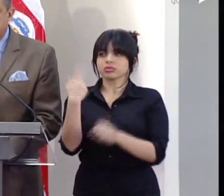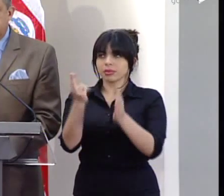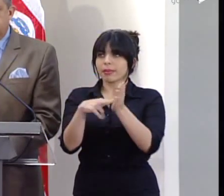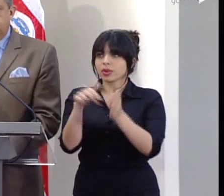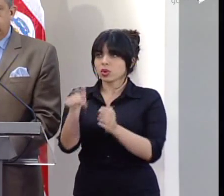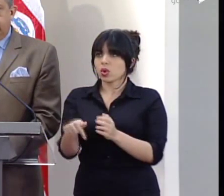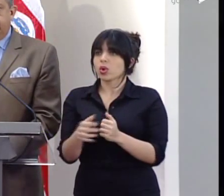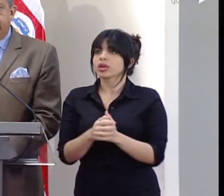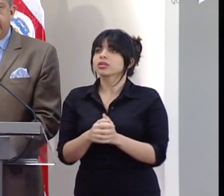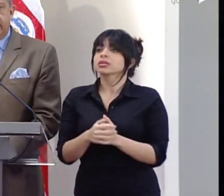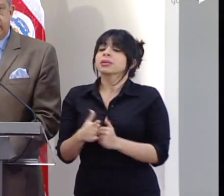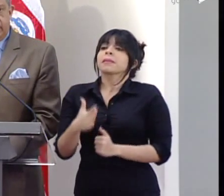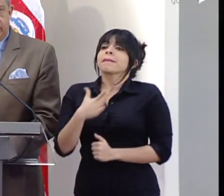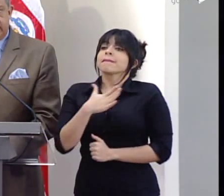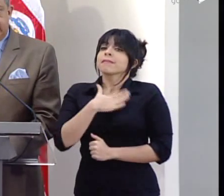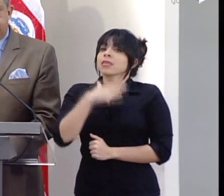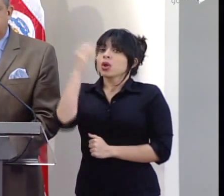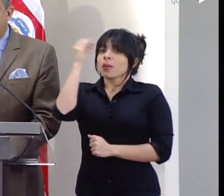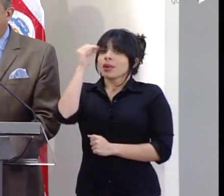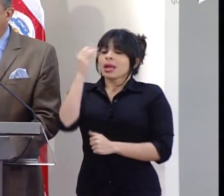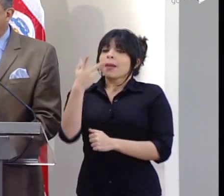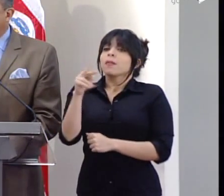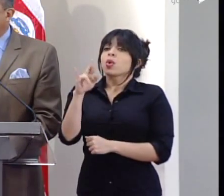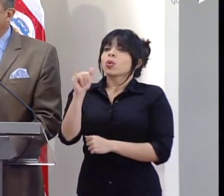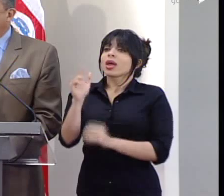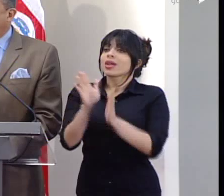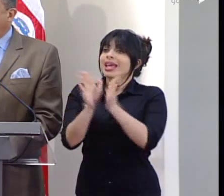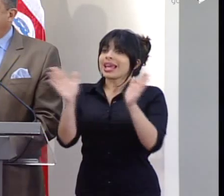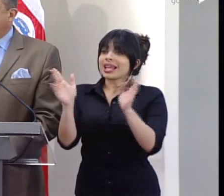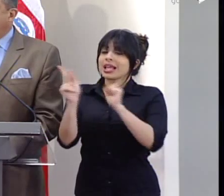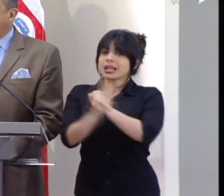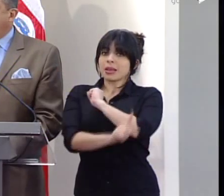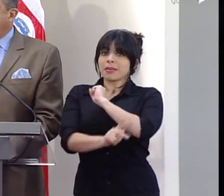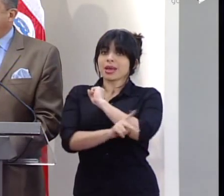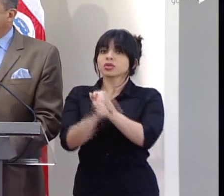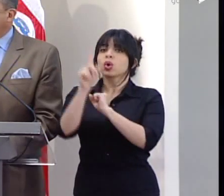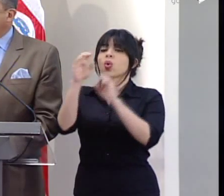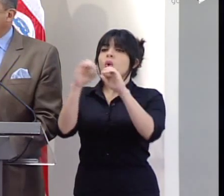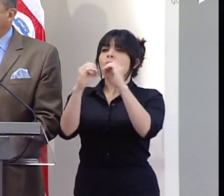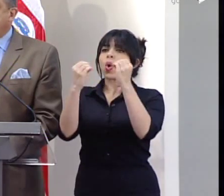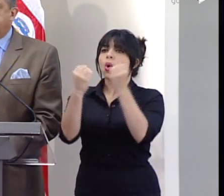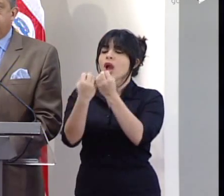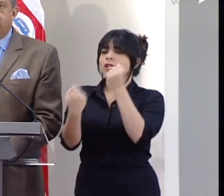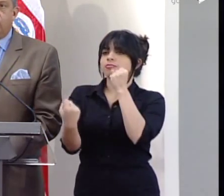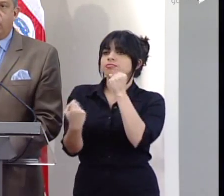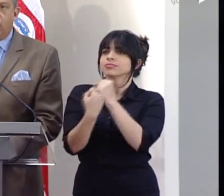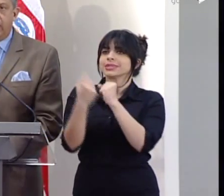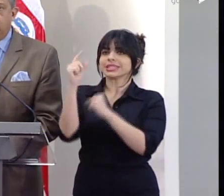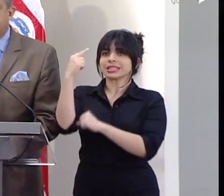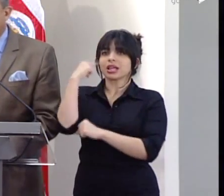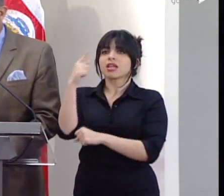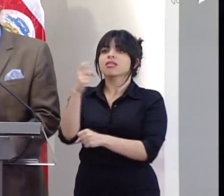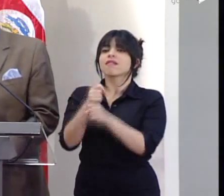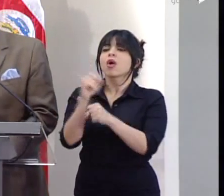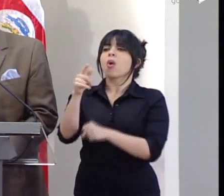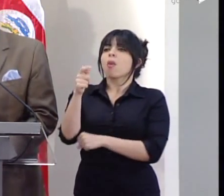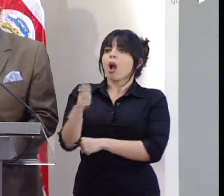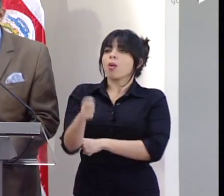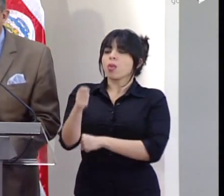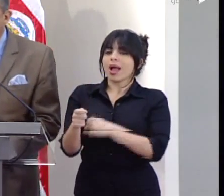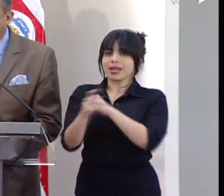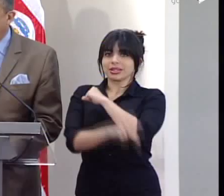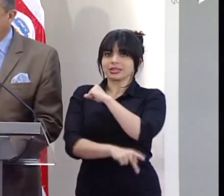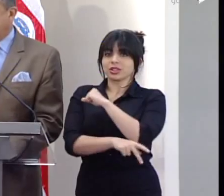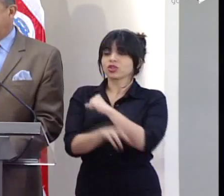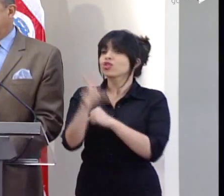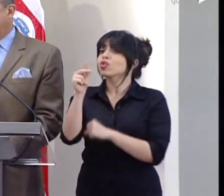hoy, que mi criterio es que la Procuraduría General de la República es un órgano auxiliar del Estado y trabaja como abogado del Estado costarricense, no de